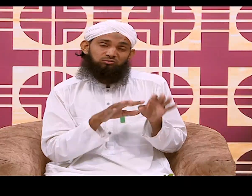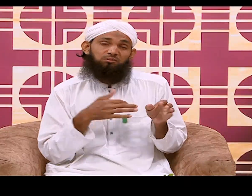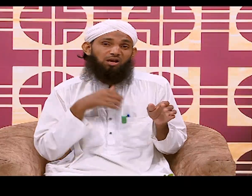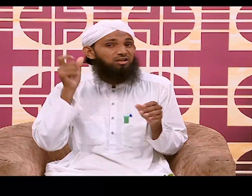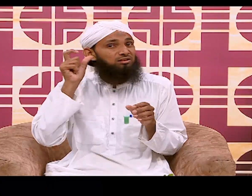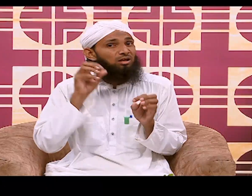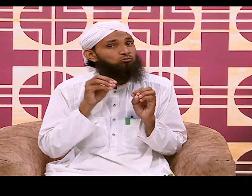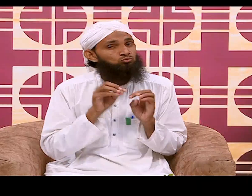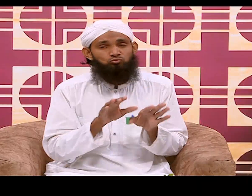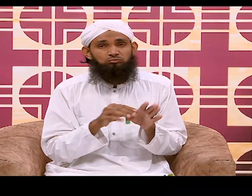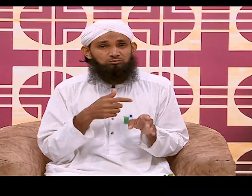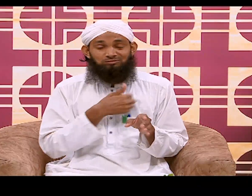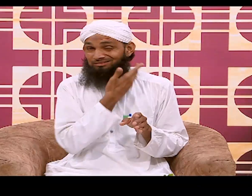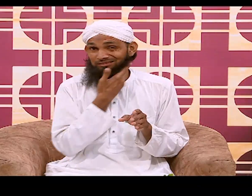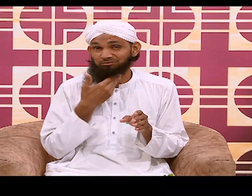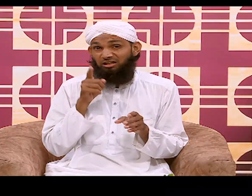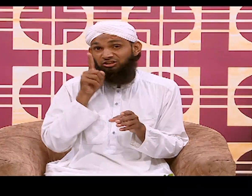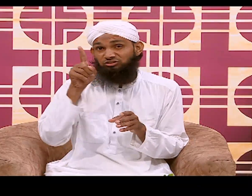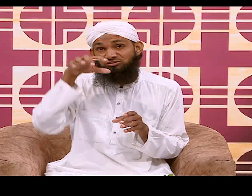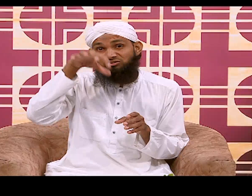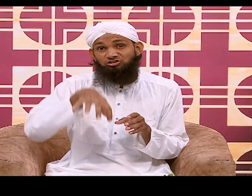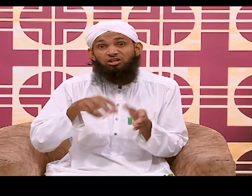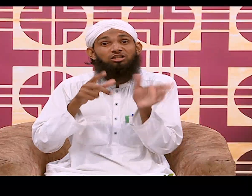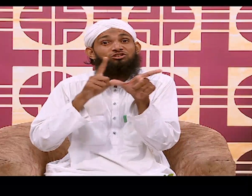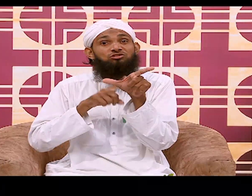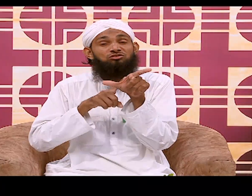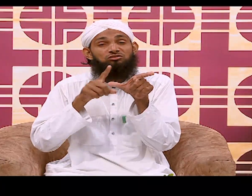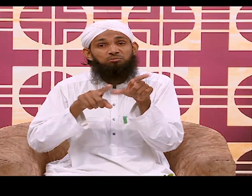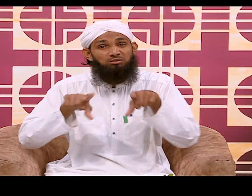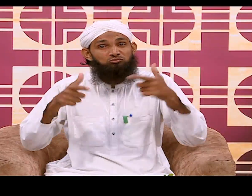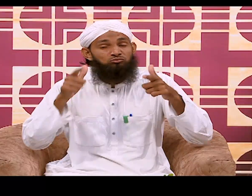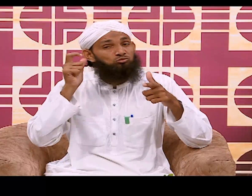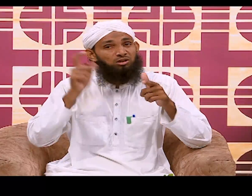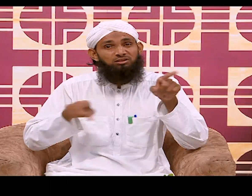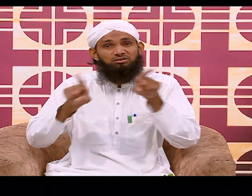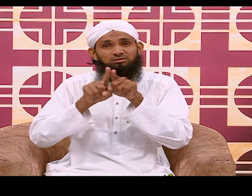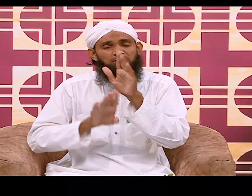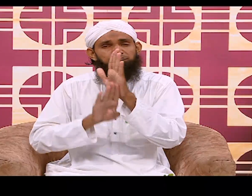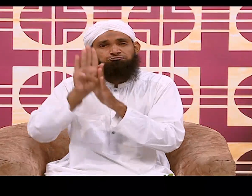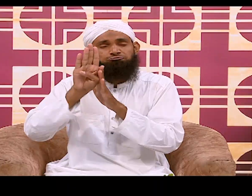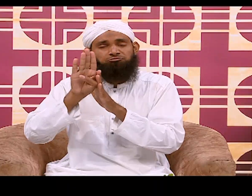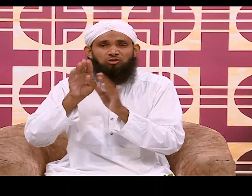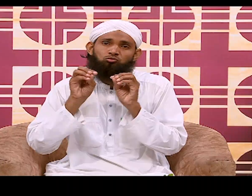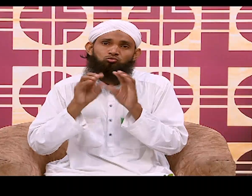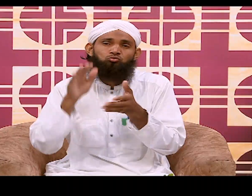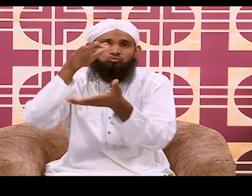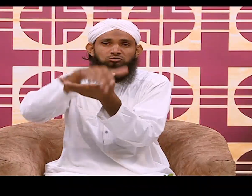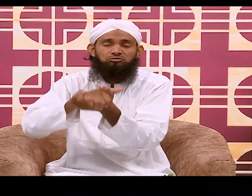میں چاہتا تھا کہ یمن کے بہت افضل و اعلیٰ شخص کے ہاتھ پر اسلام قبول کروں۔ اسی سوچ میں تھا کہ مجھے نیند آ